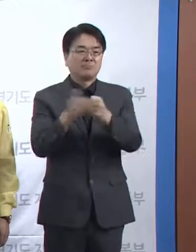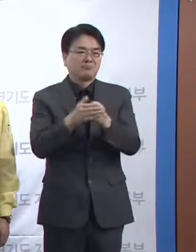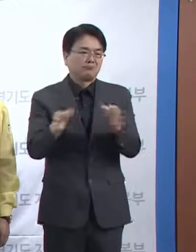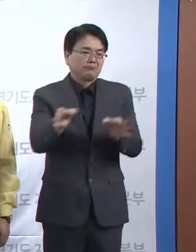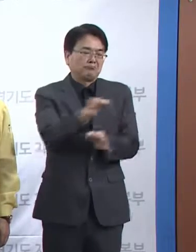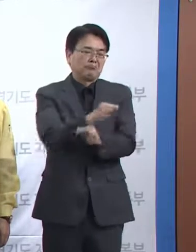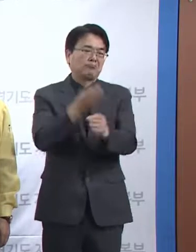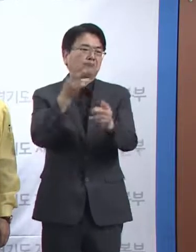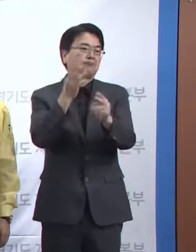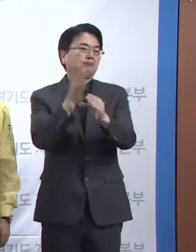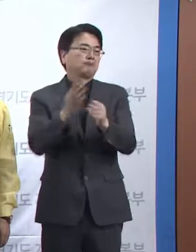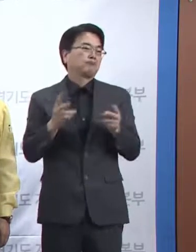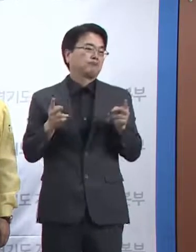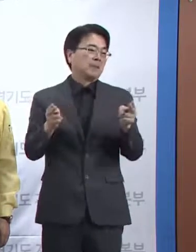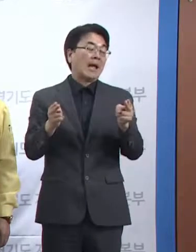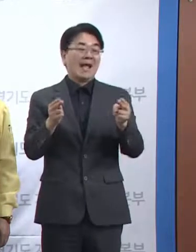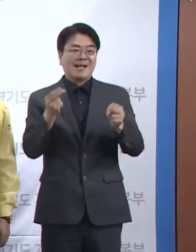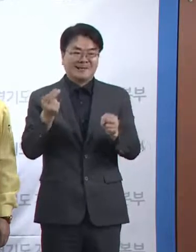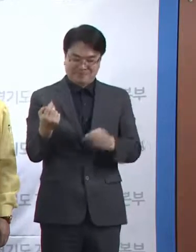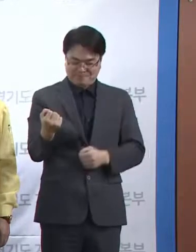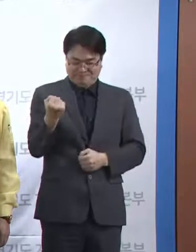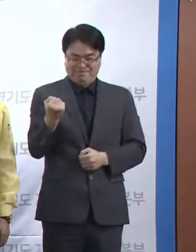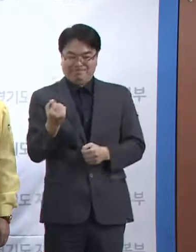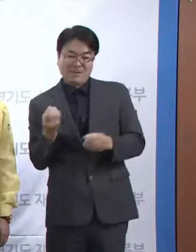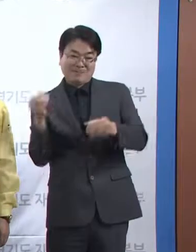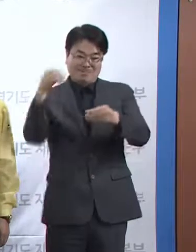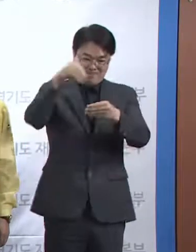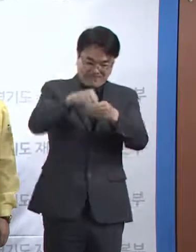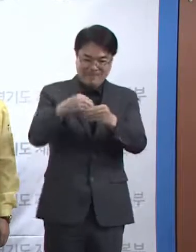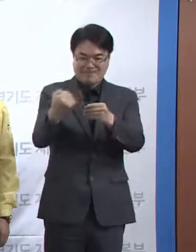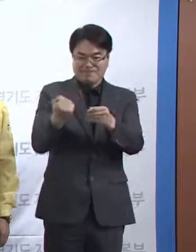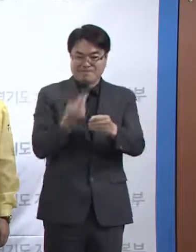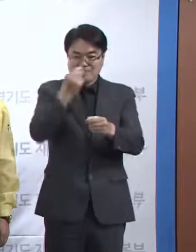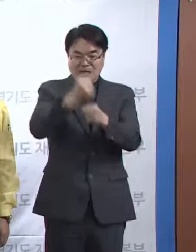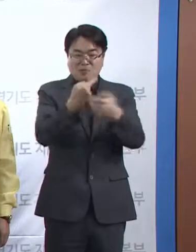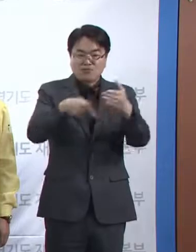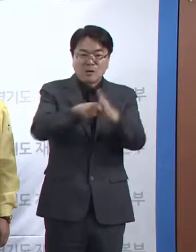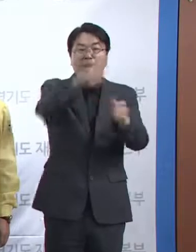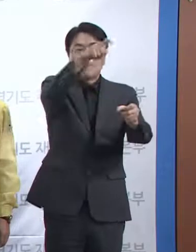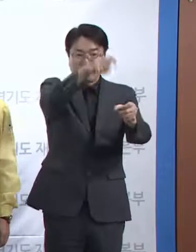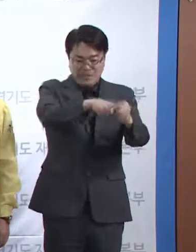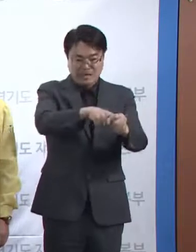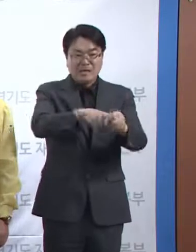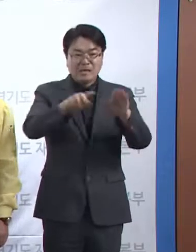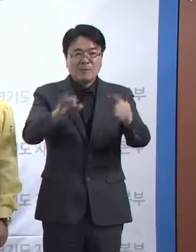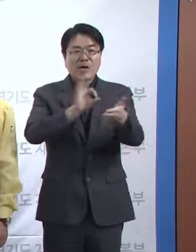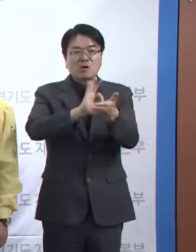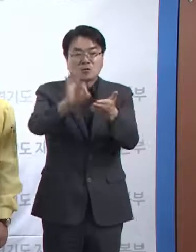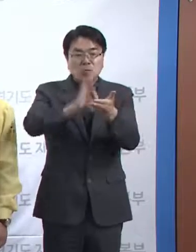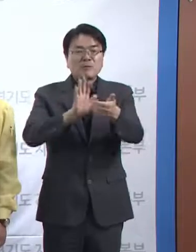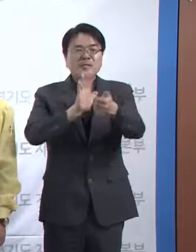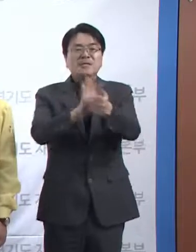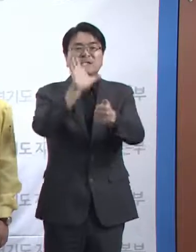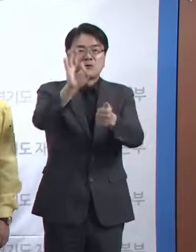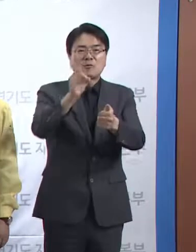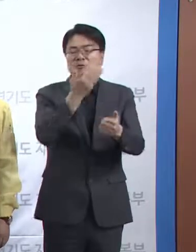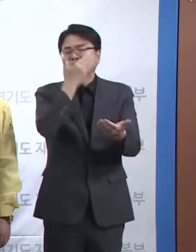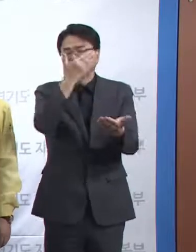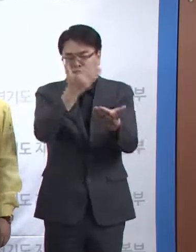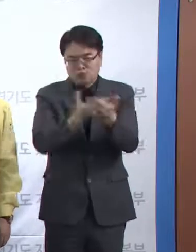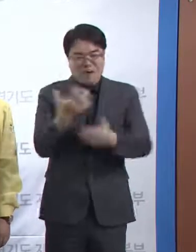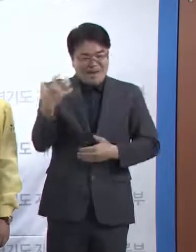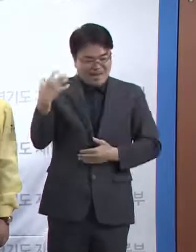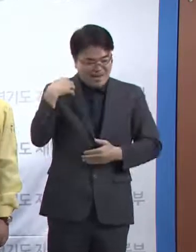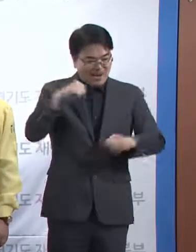경제에 모세혈관에 다시 한번 혈액이 돌게 하는 데는 이번 소비지원금 지급이 매우 중요한 역할을 할 수